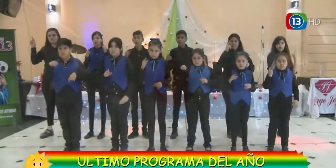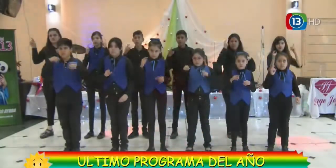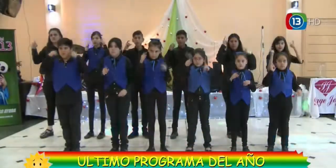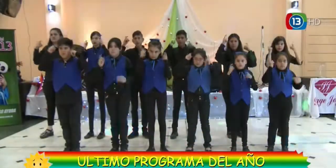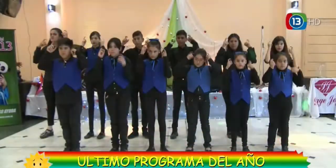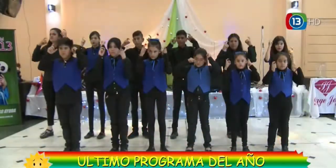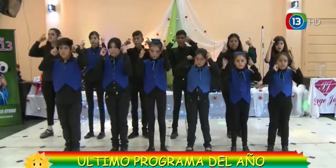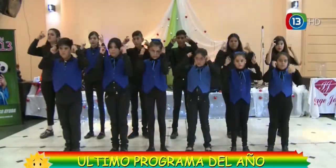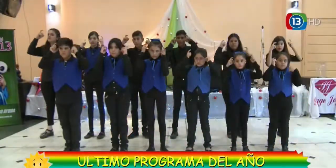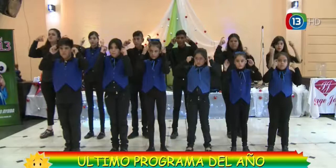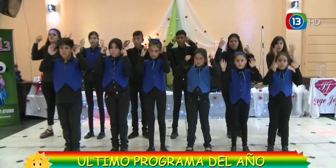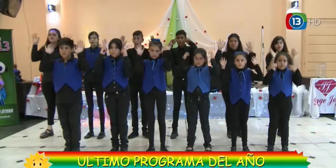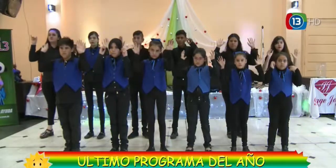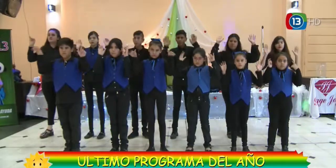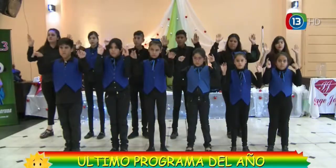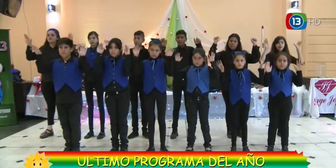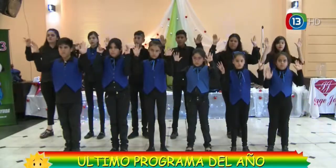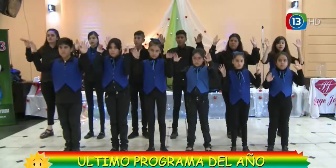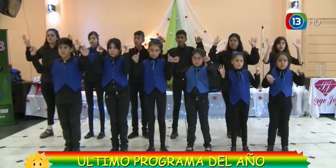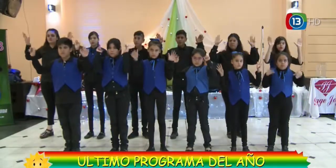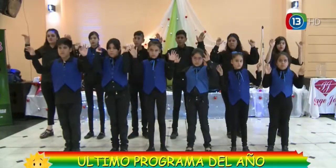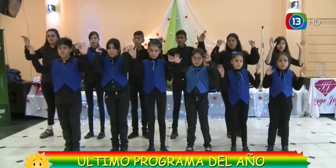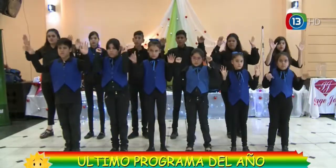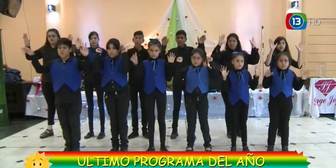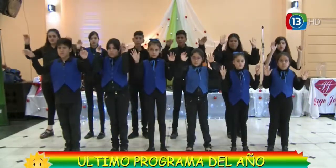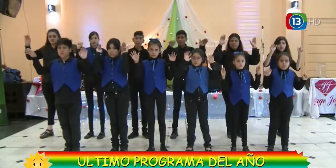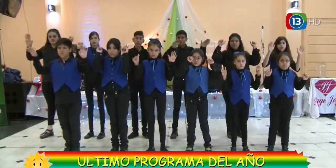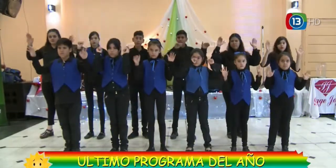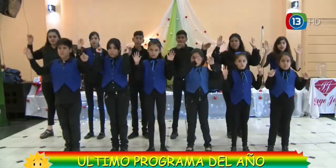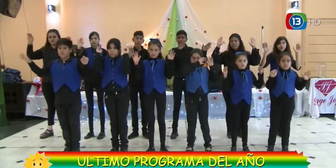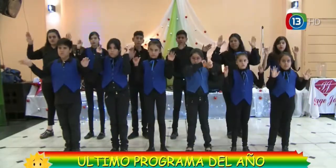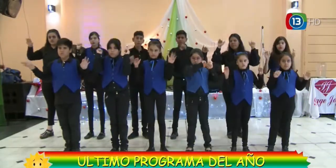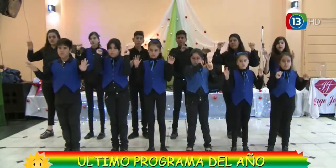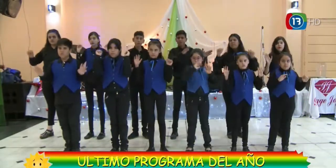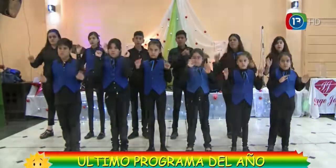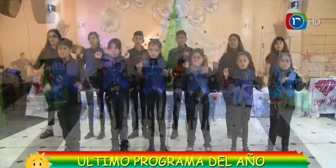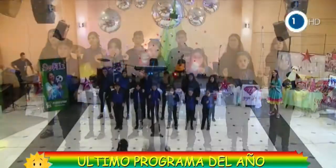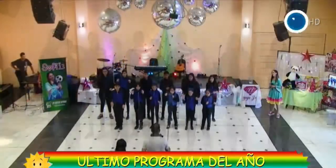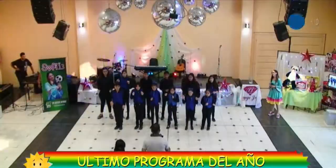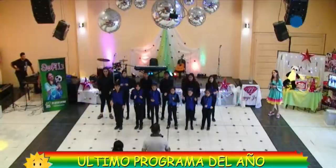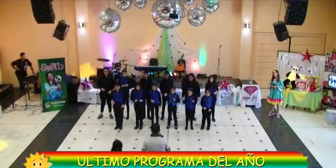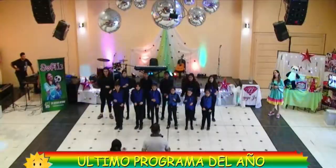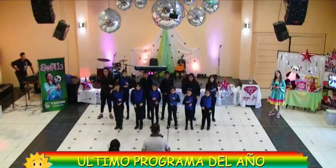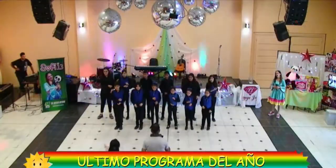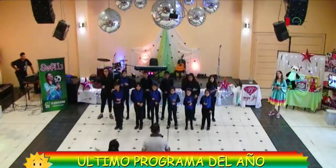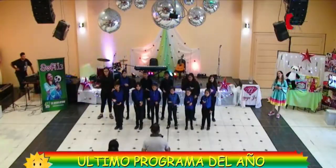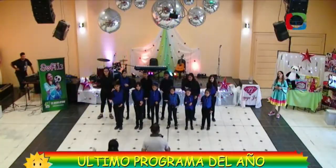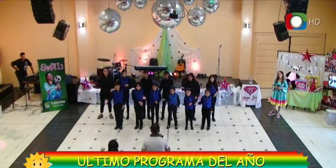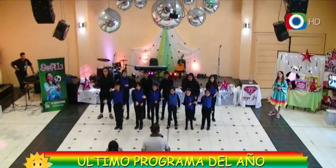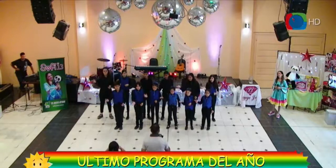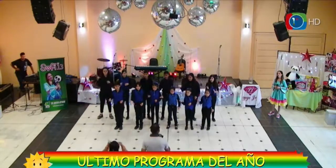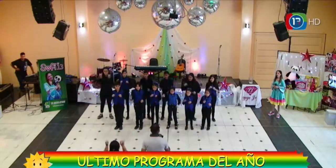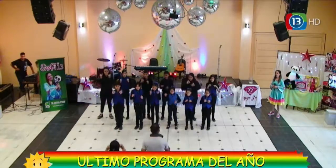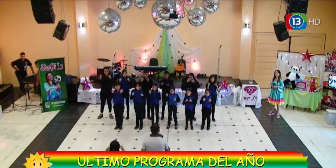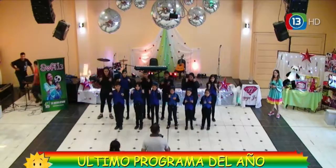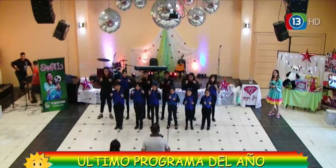del de Brilla